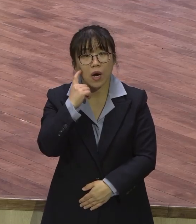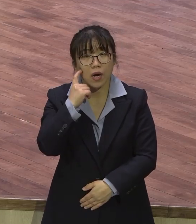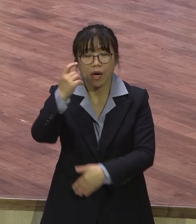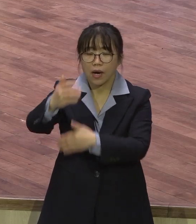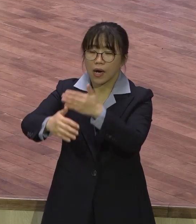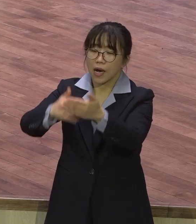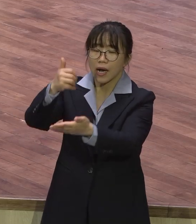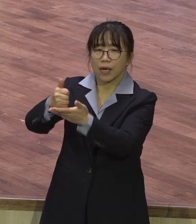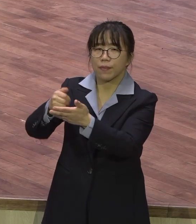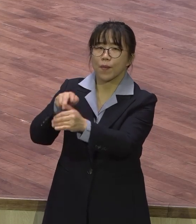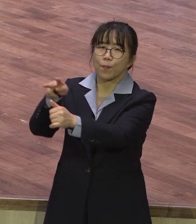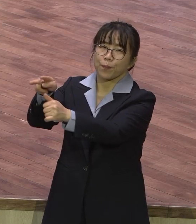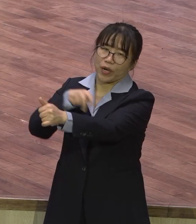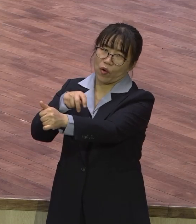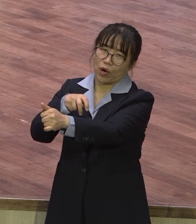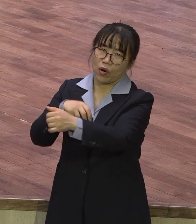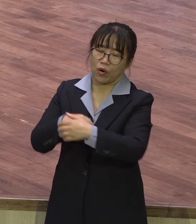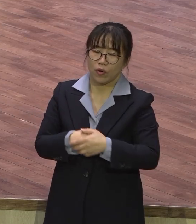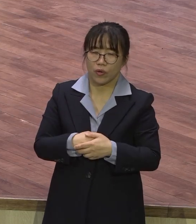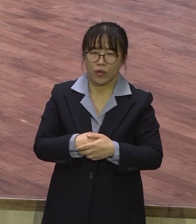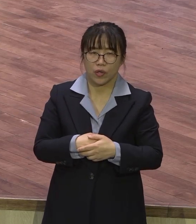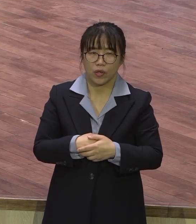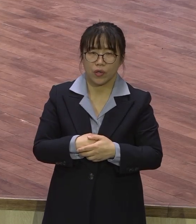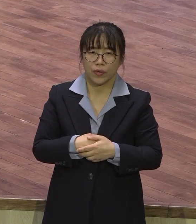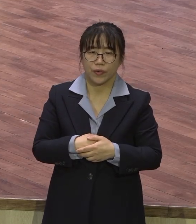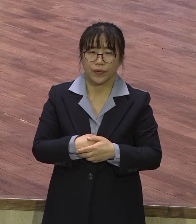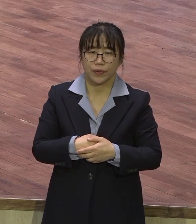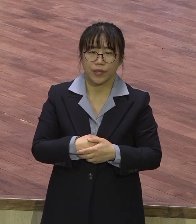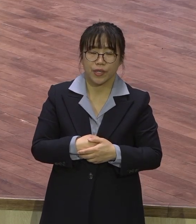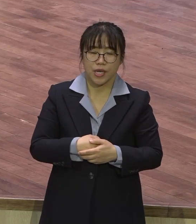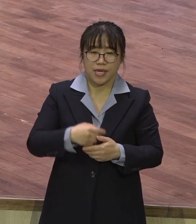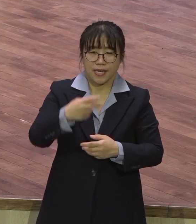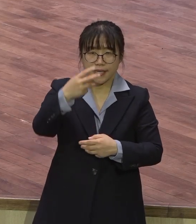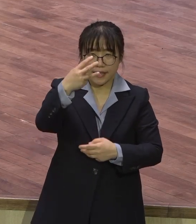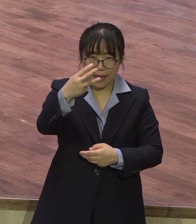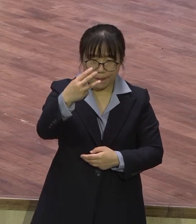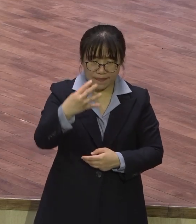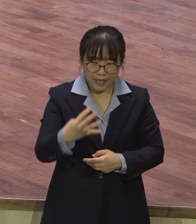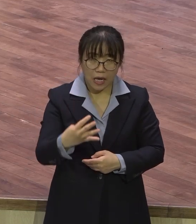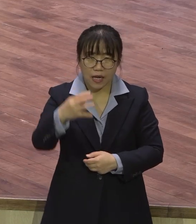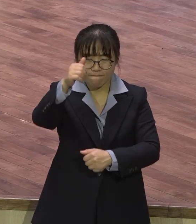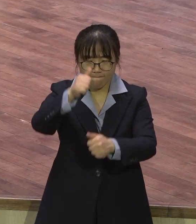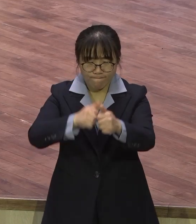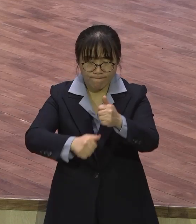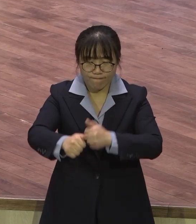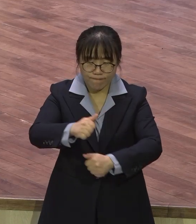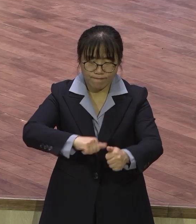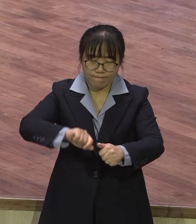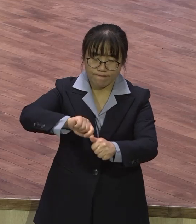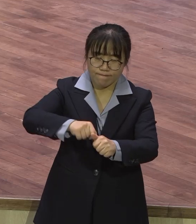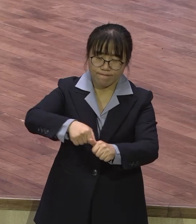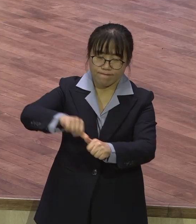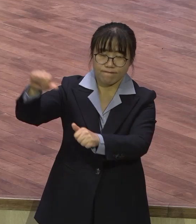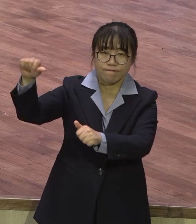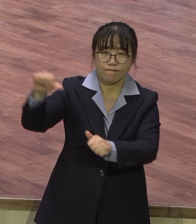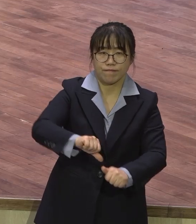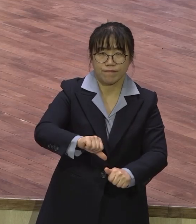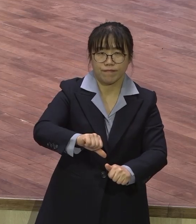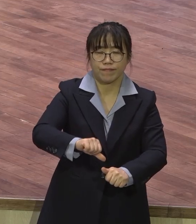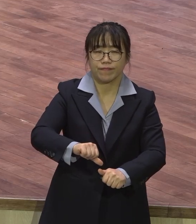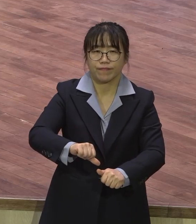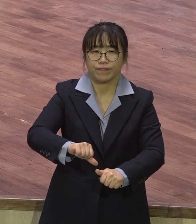그 영향이 얼마나 거냐 3, 4대까지 3, 4대 1위까지 심각한 가문의 저주가